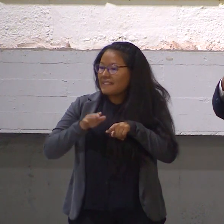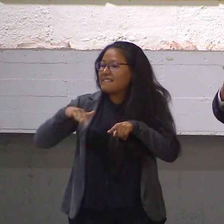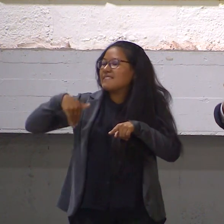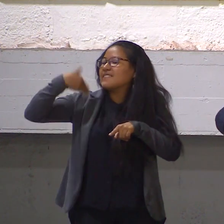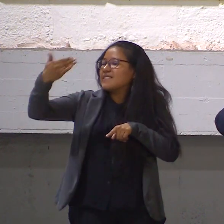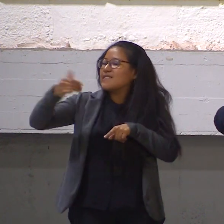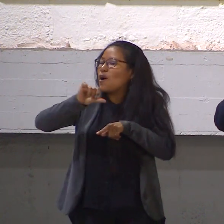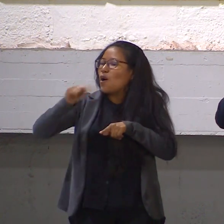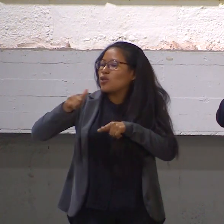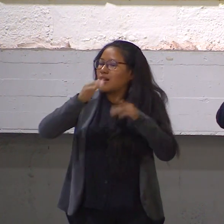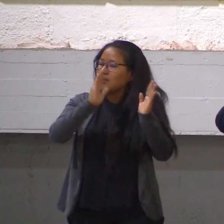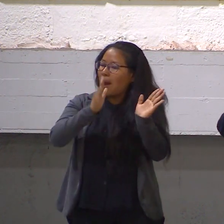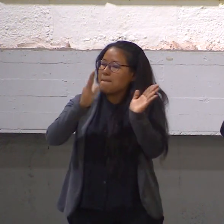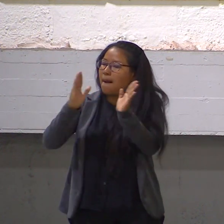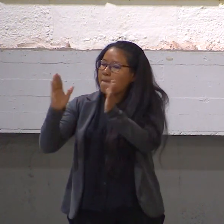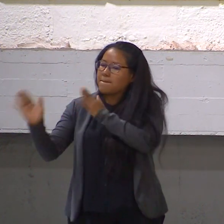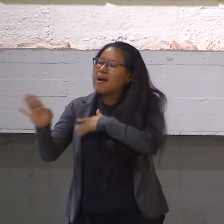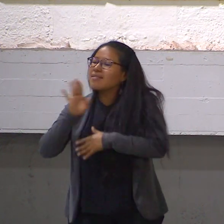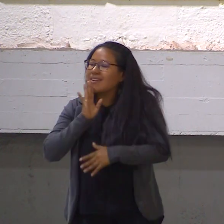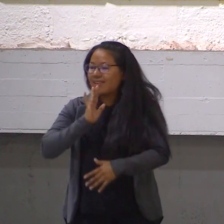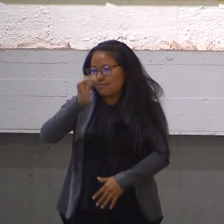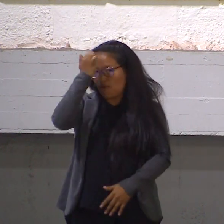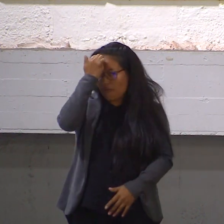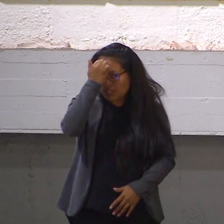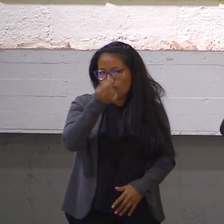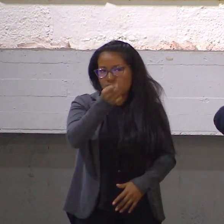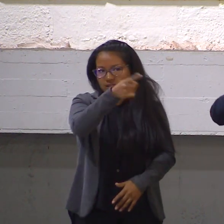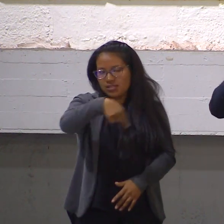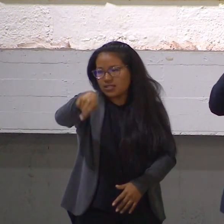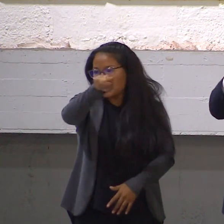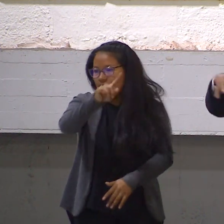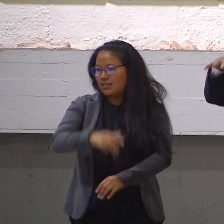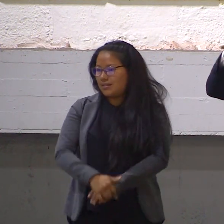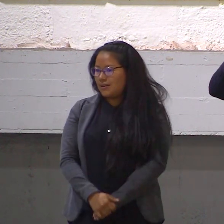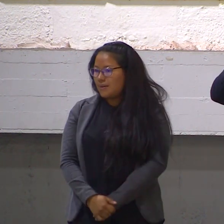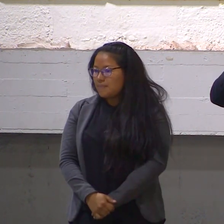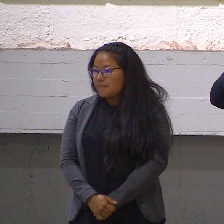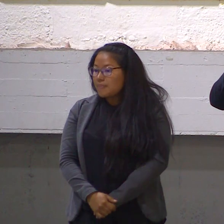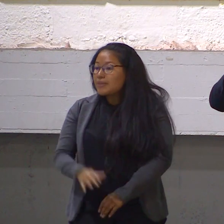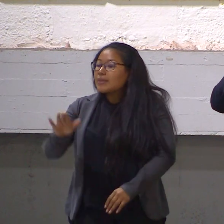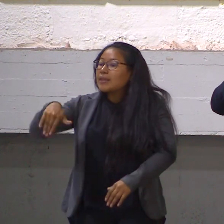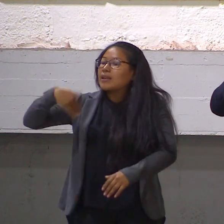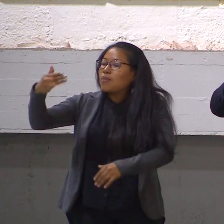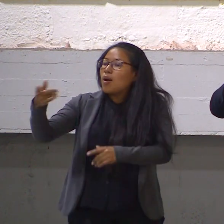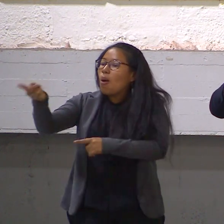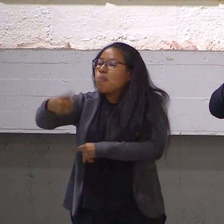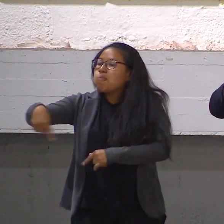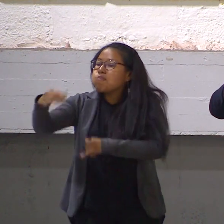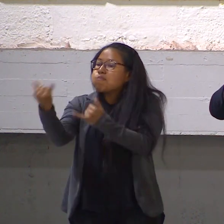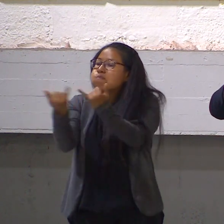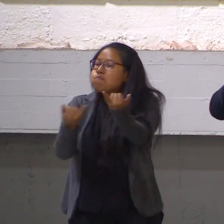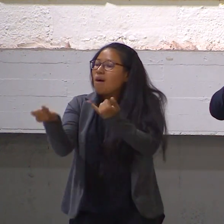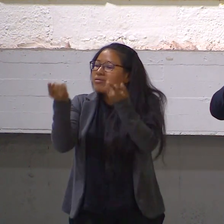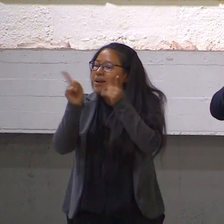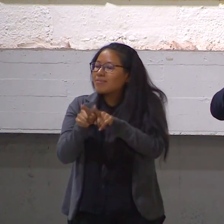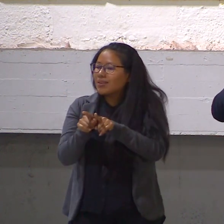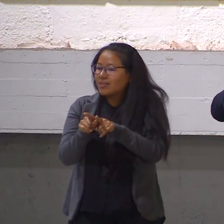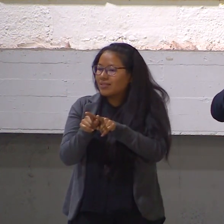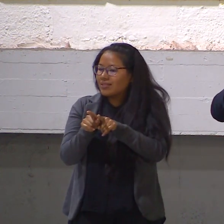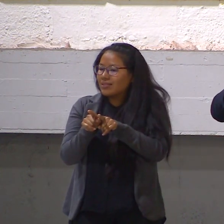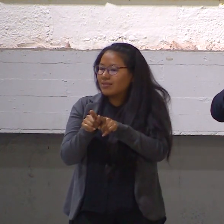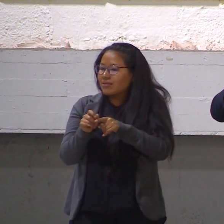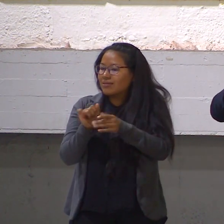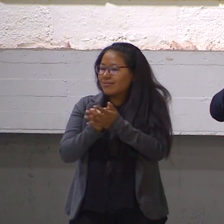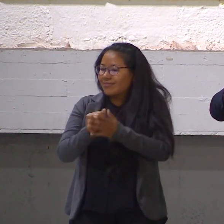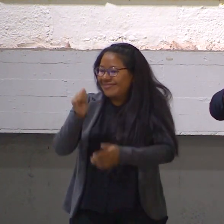siguientes etapas y están aquí los maestros y la etapa en la cual estamos y están los